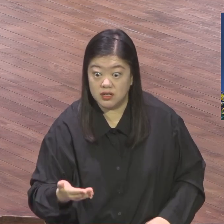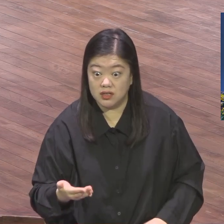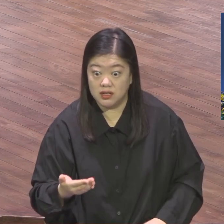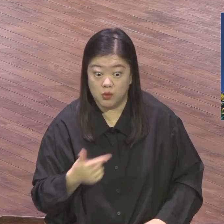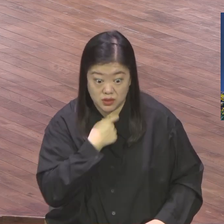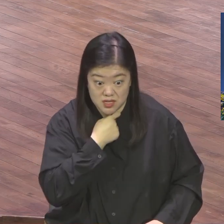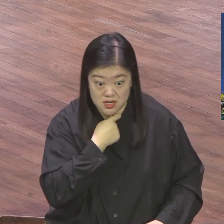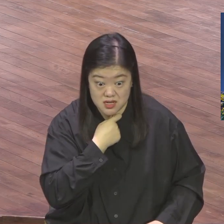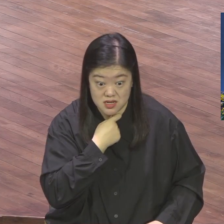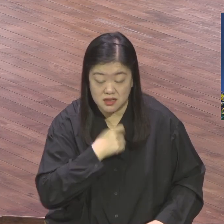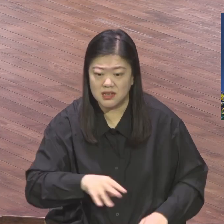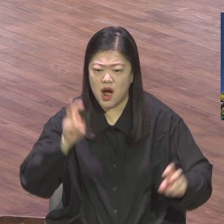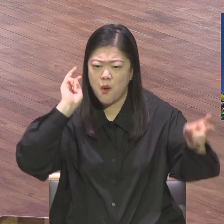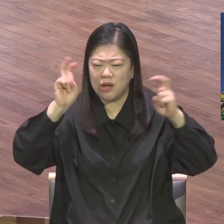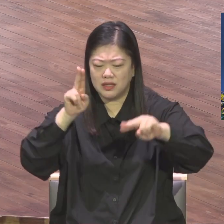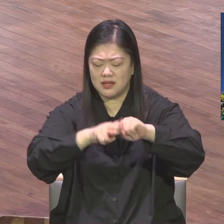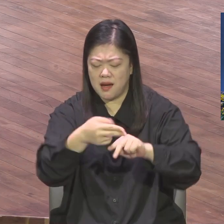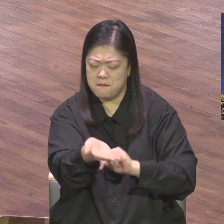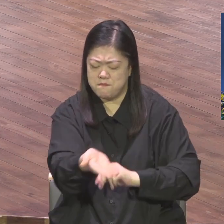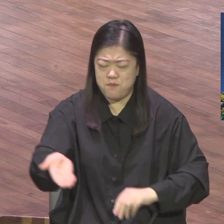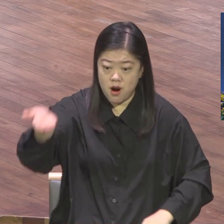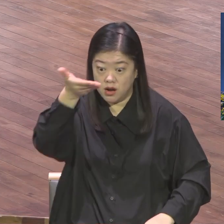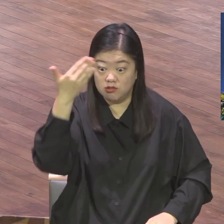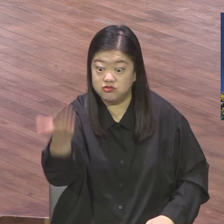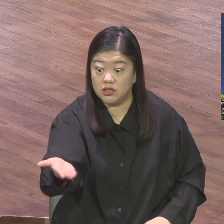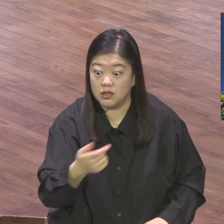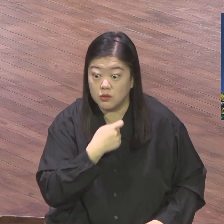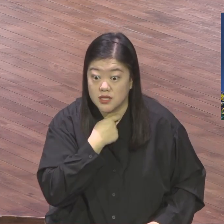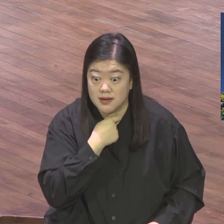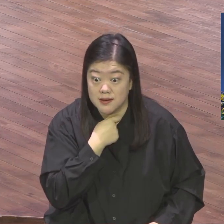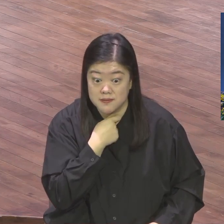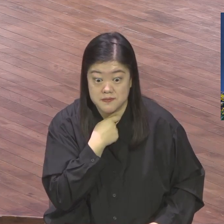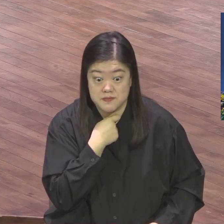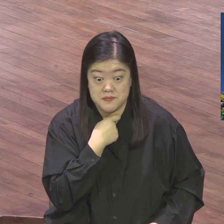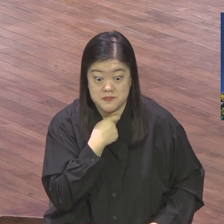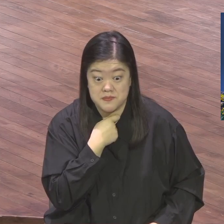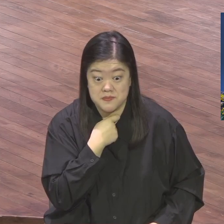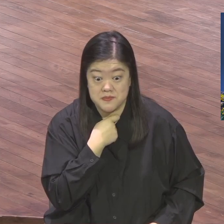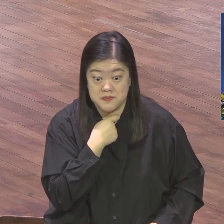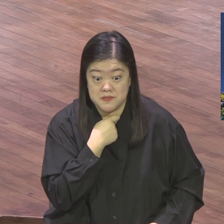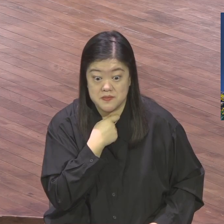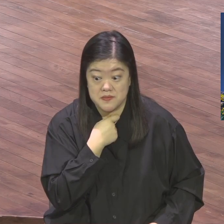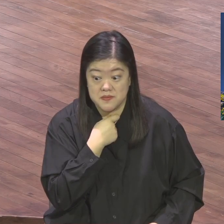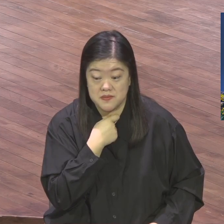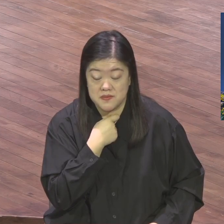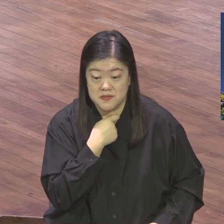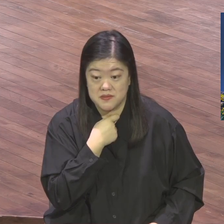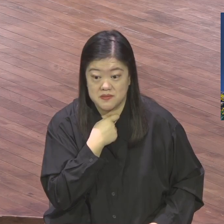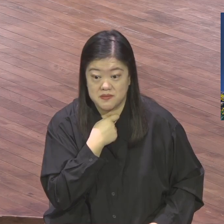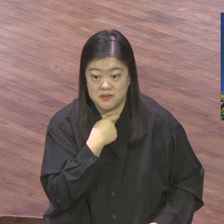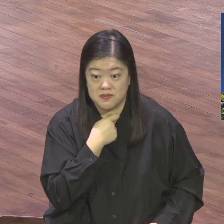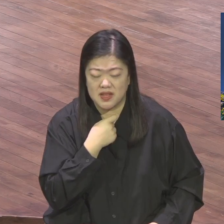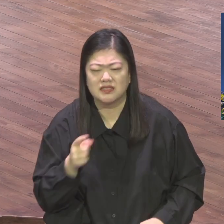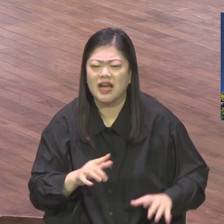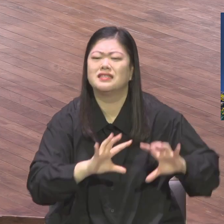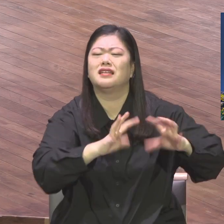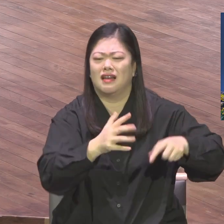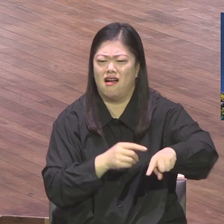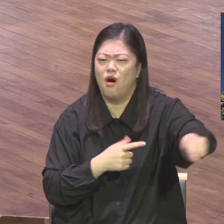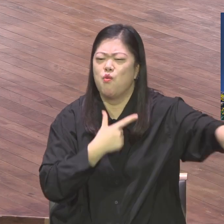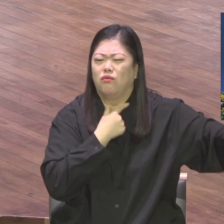내가 너를 회사에서 승진시켜 주겠다. 이런 음성을 듣기를 원해요. 다시